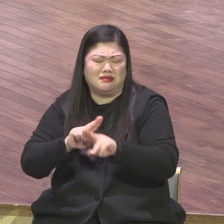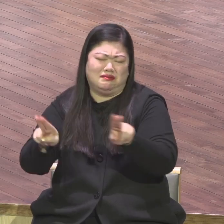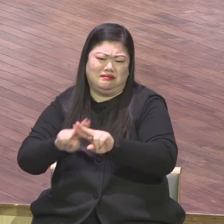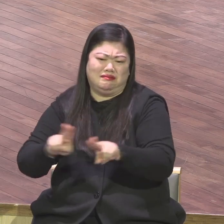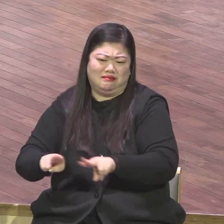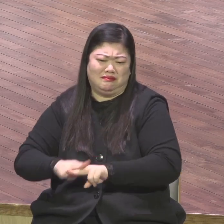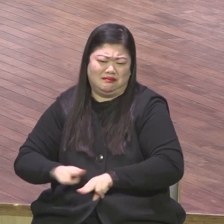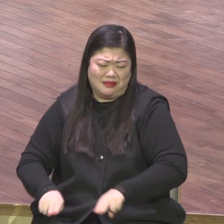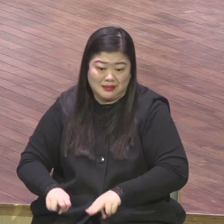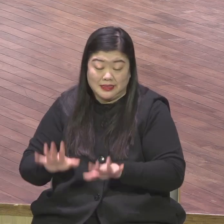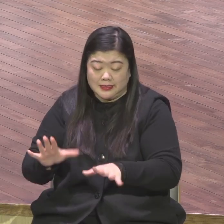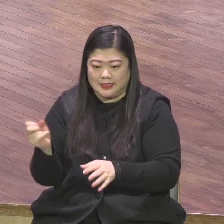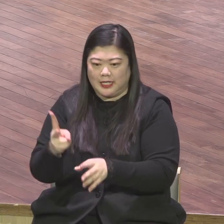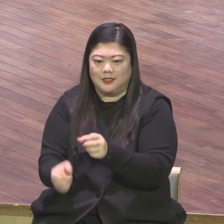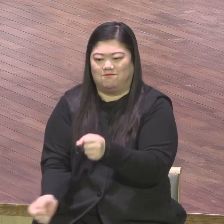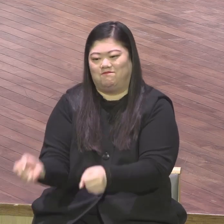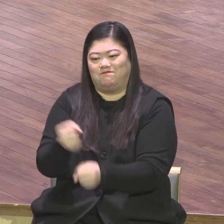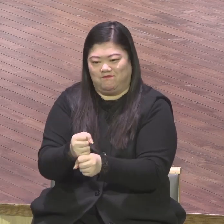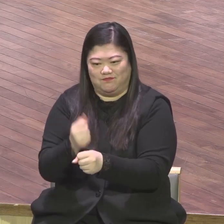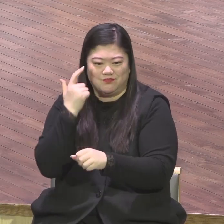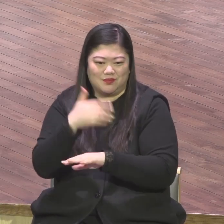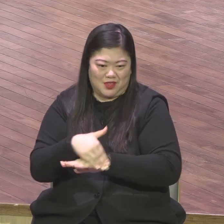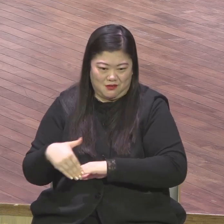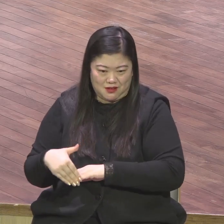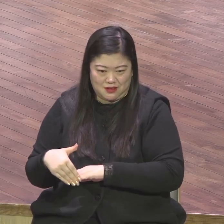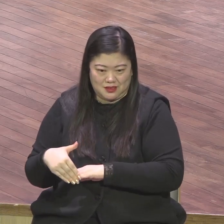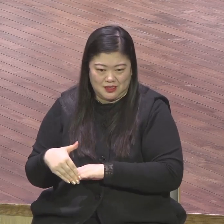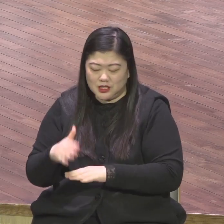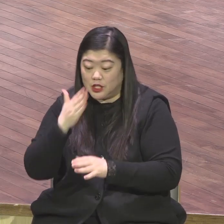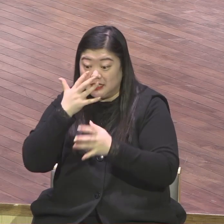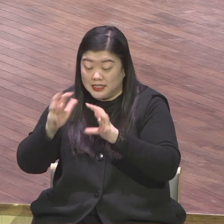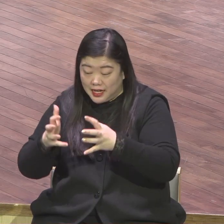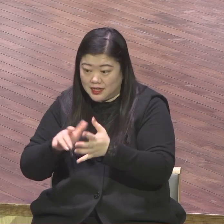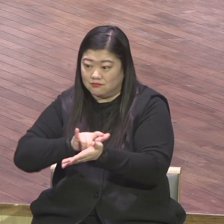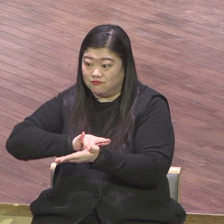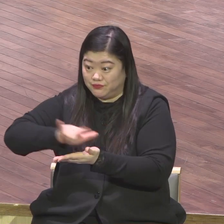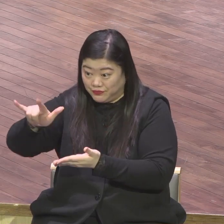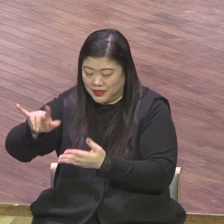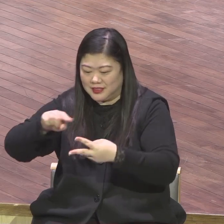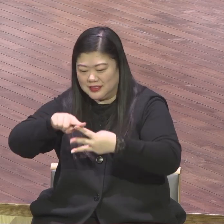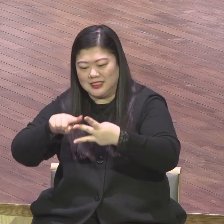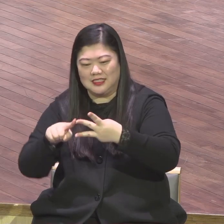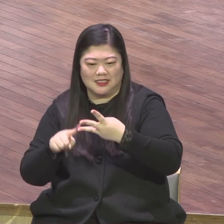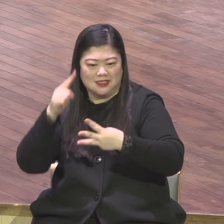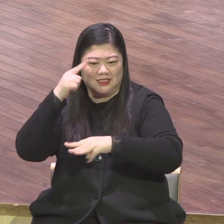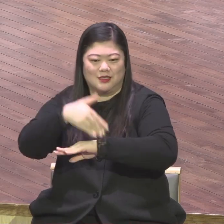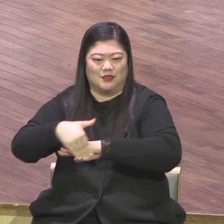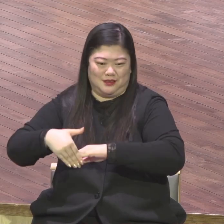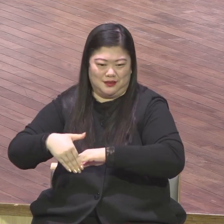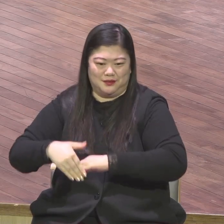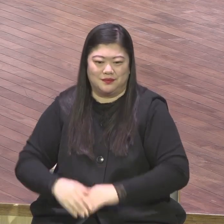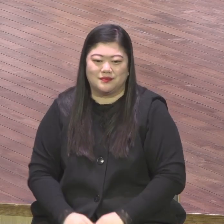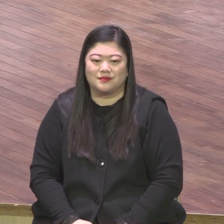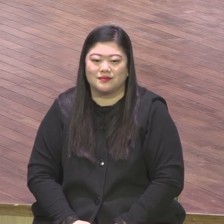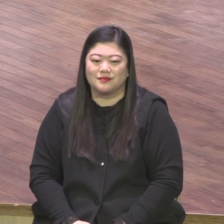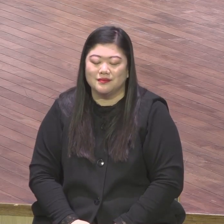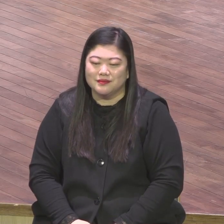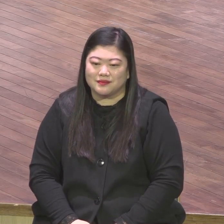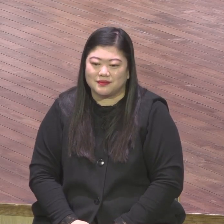237보고마을을 사실적으로 구체적으로 꿈꾸는 캠프가 될 것이다 이 외에도 성교대회